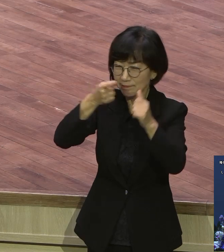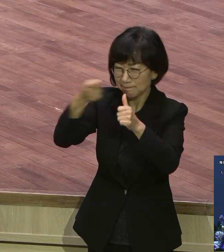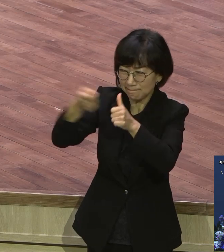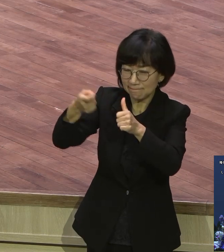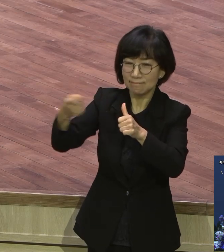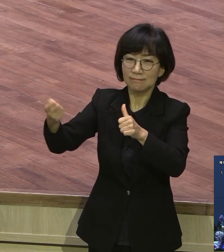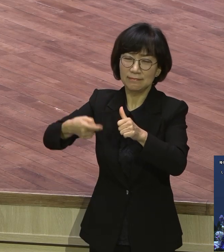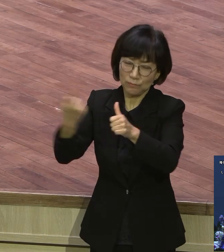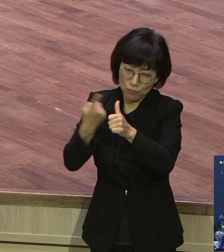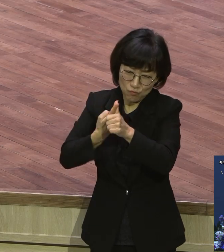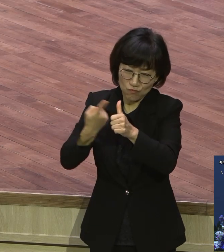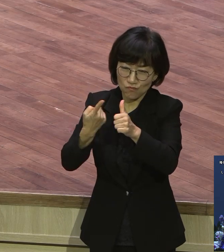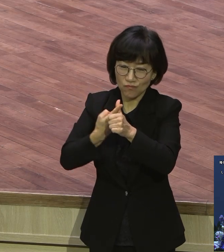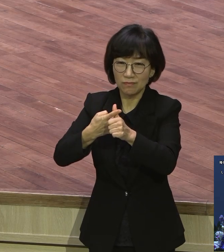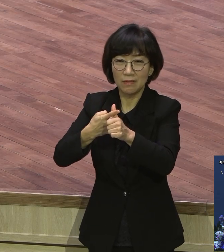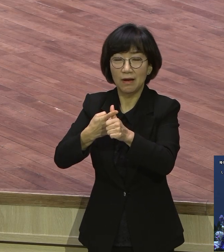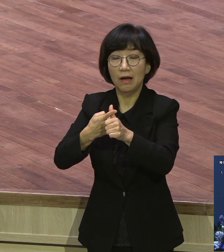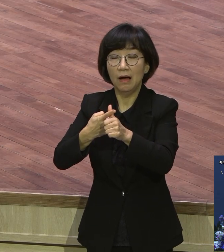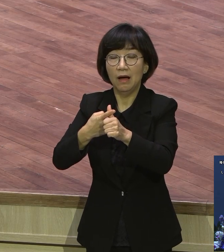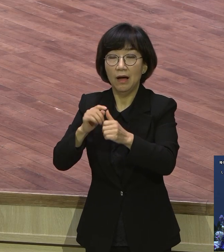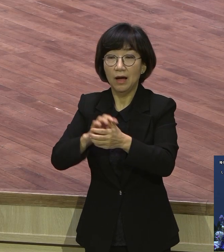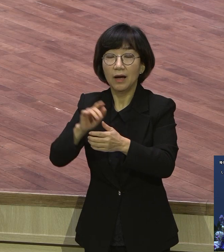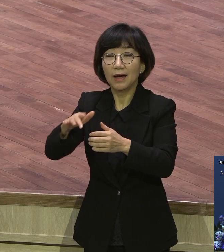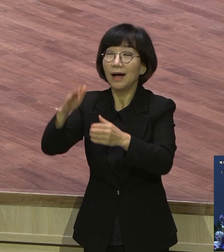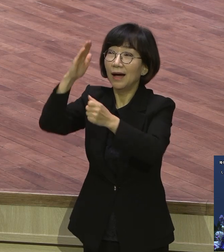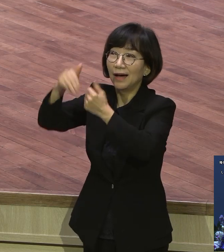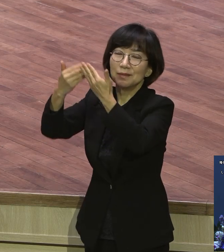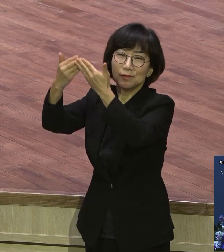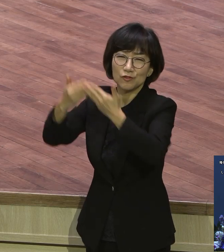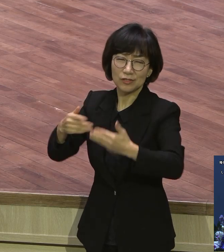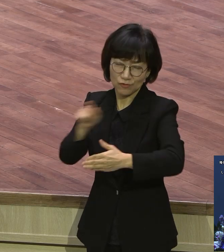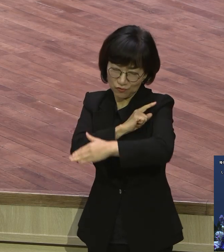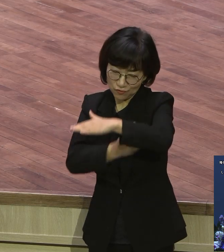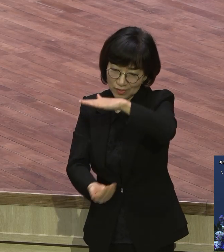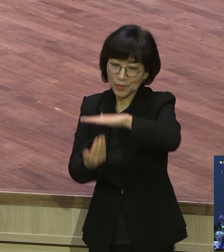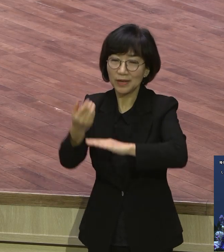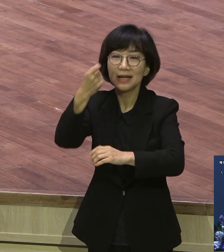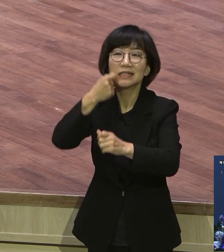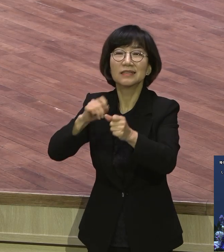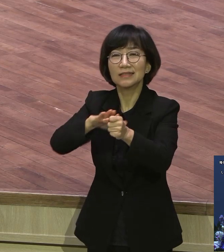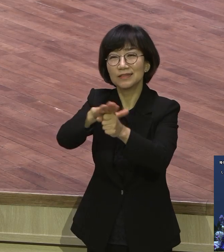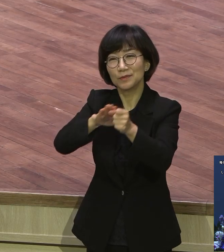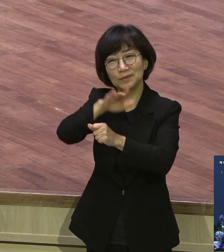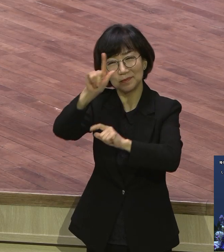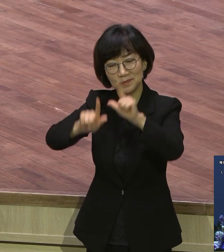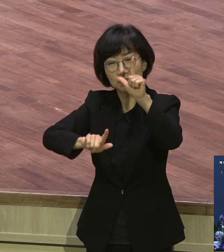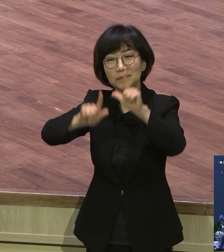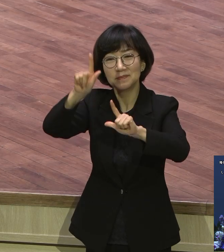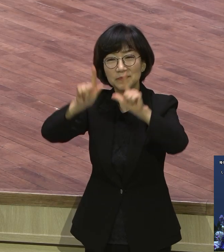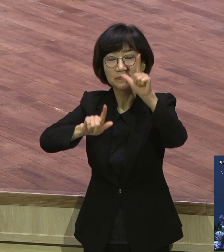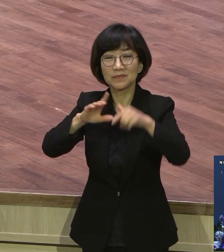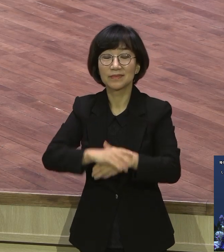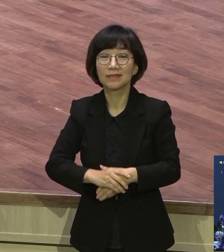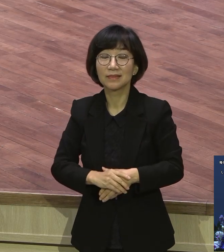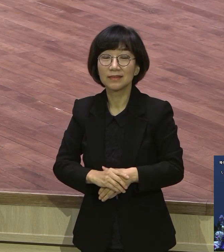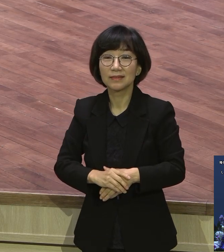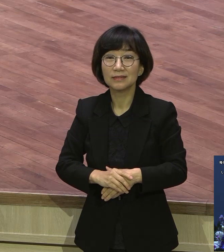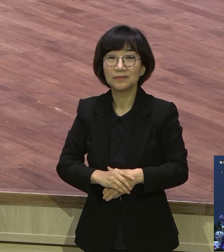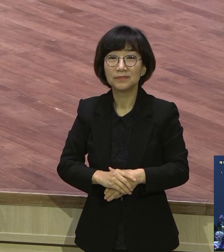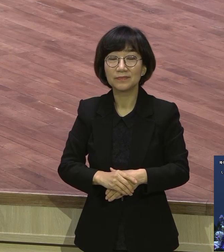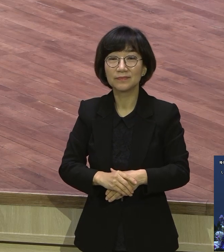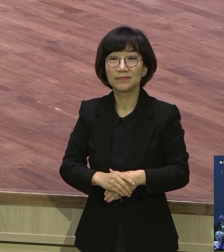이것이 예수의 시도의 최고 경률이에요 예수의 시도가 하나님께